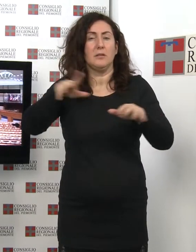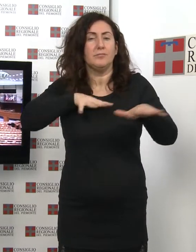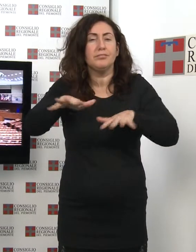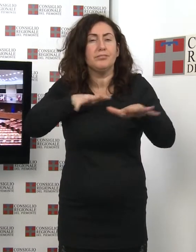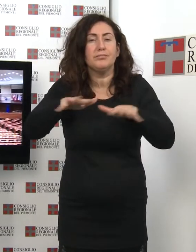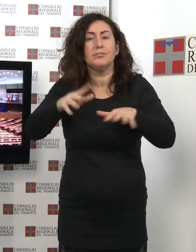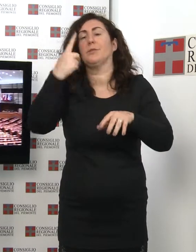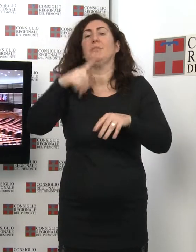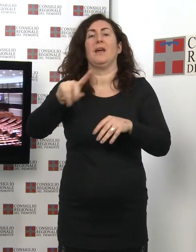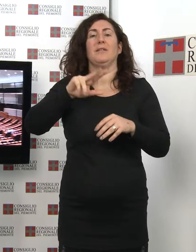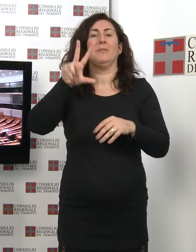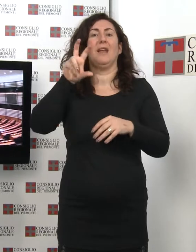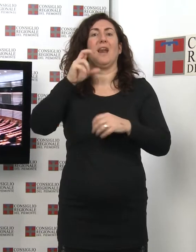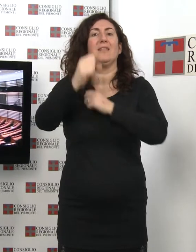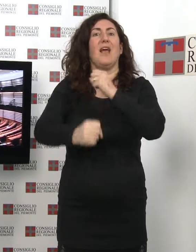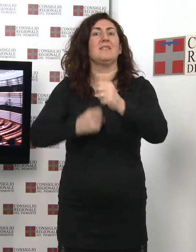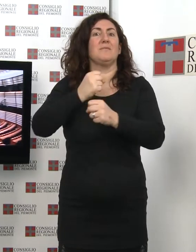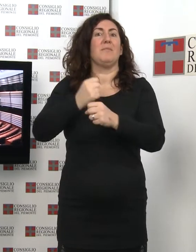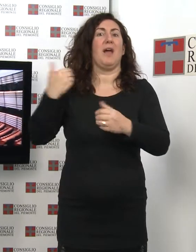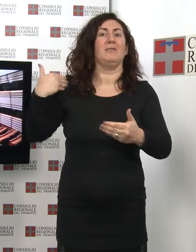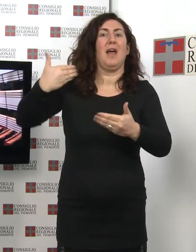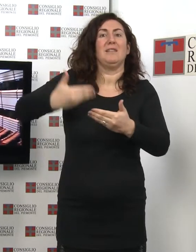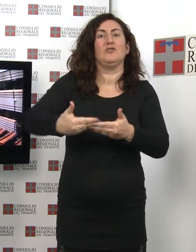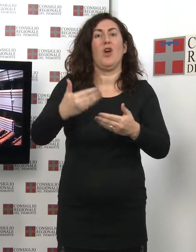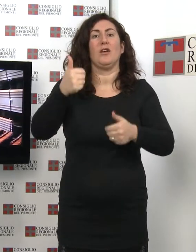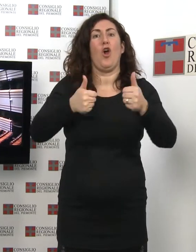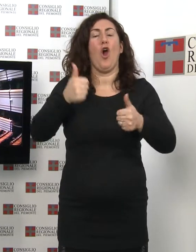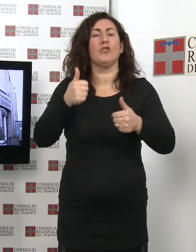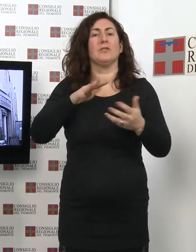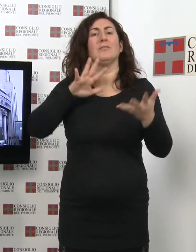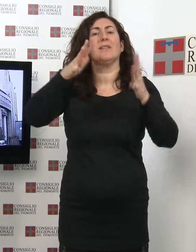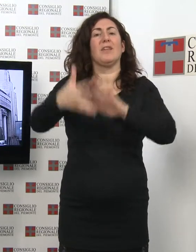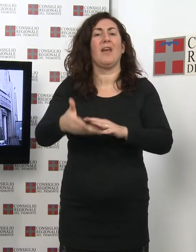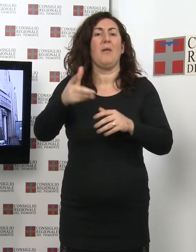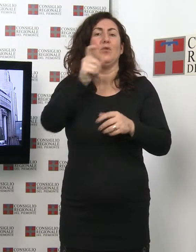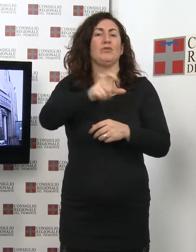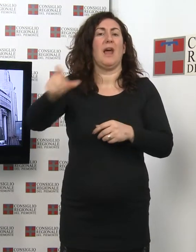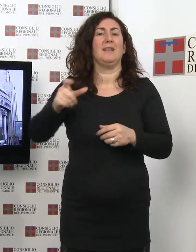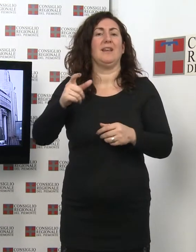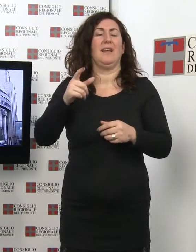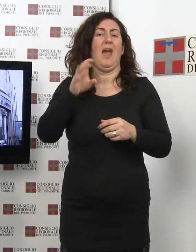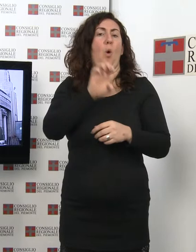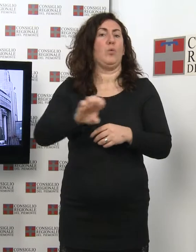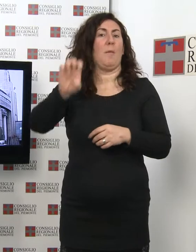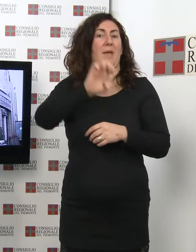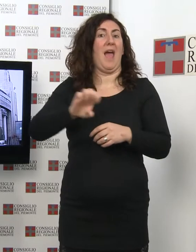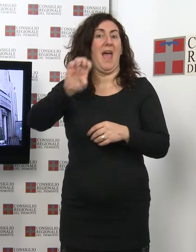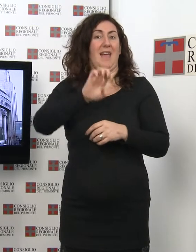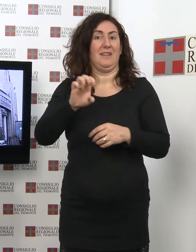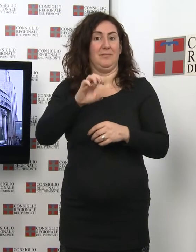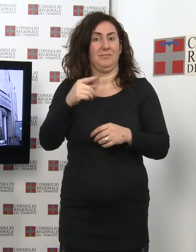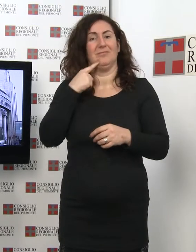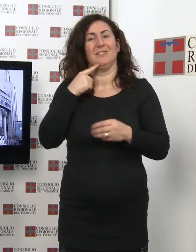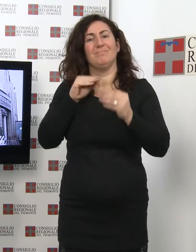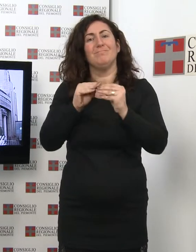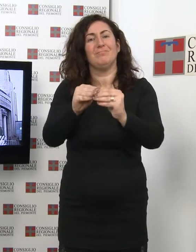30ª edizione del concorso Diventiamo cittadini europei, bandito dalla Consulta europea regionale. La maggior parte dei